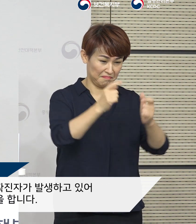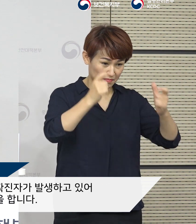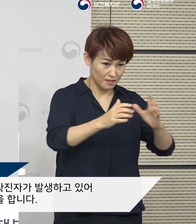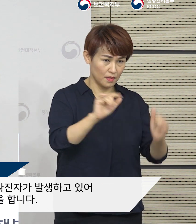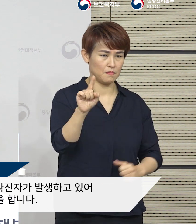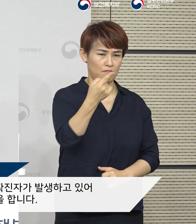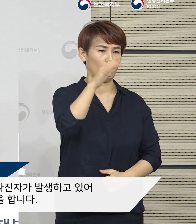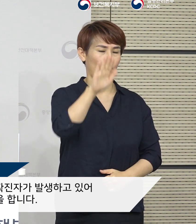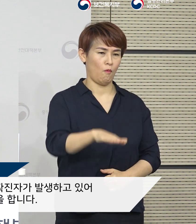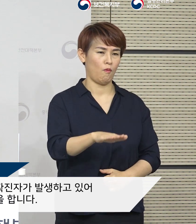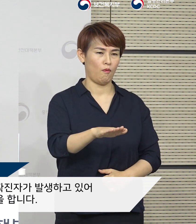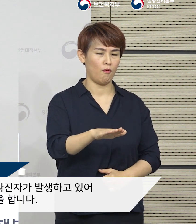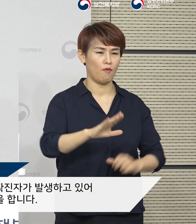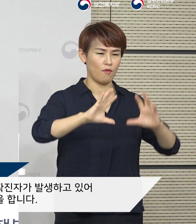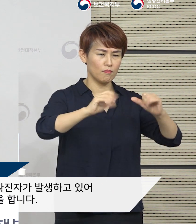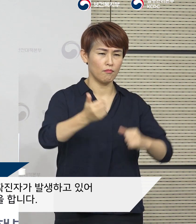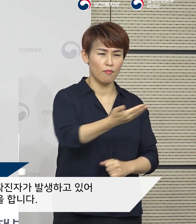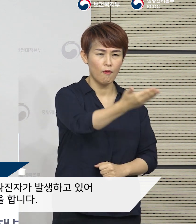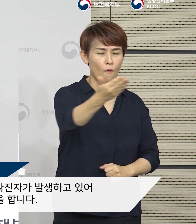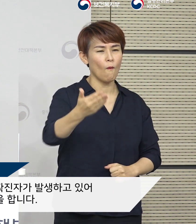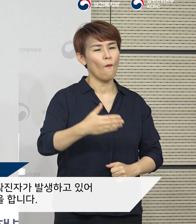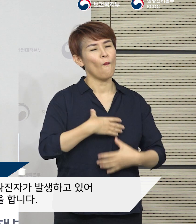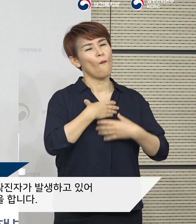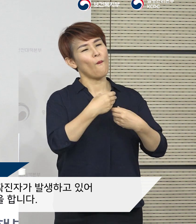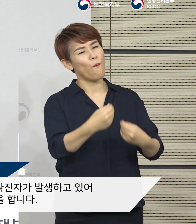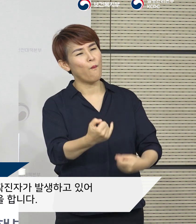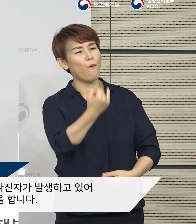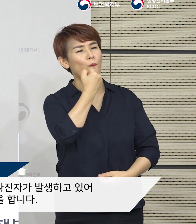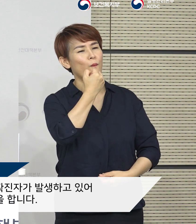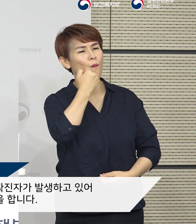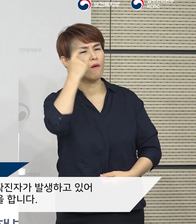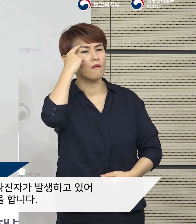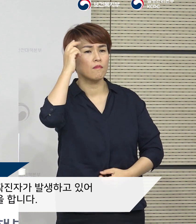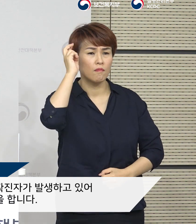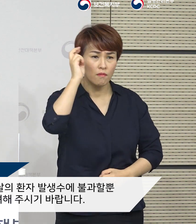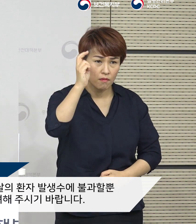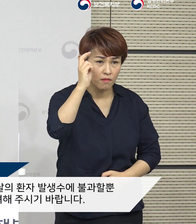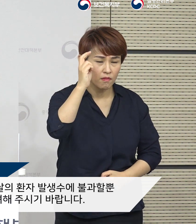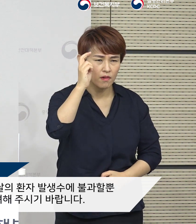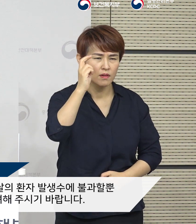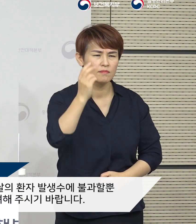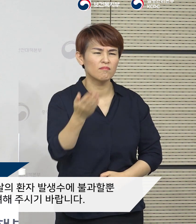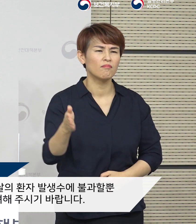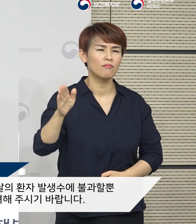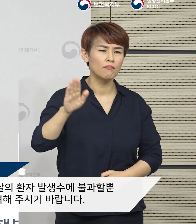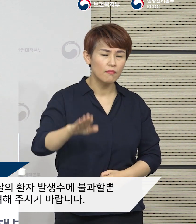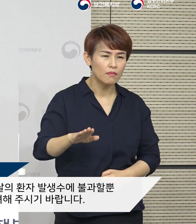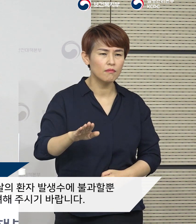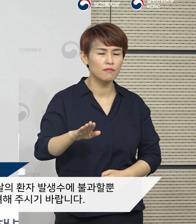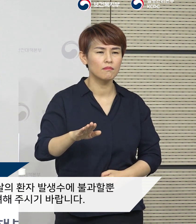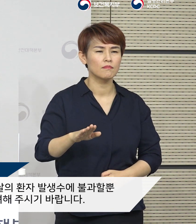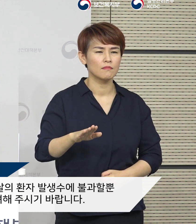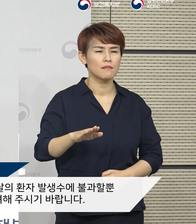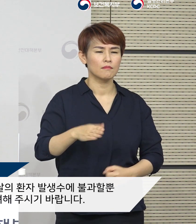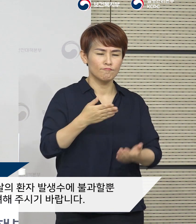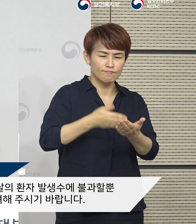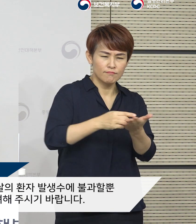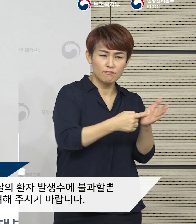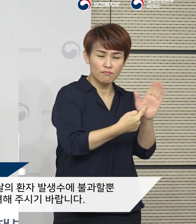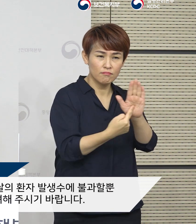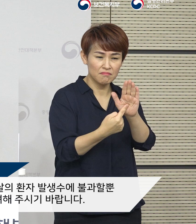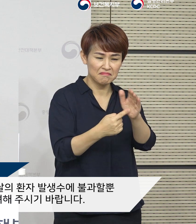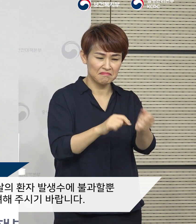있어 적지 않은 국민들께서 안도하실 것이라고 생각을 합니다. 그러나 매일 밝혀드리는 확진 환자의